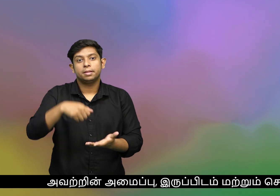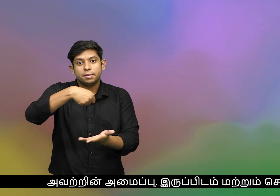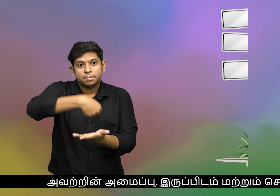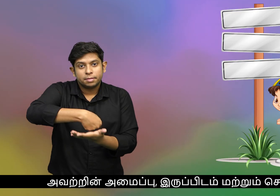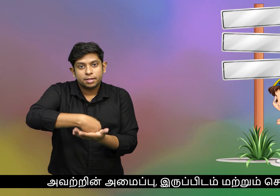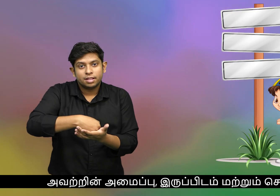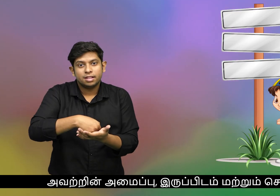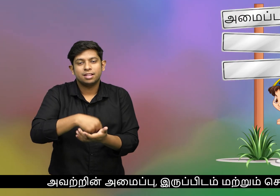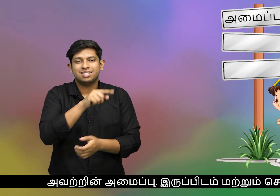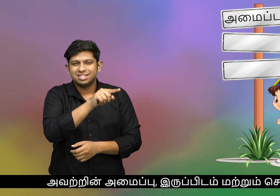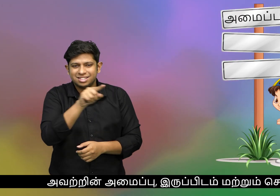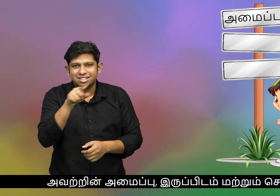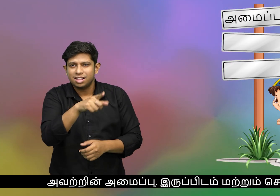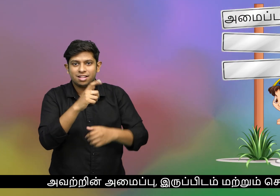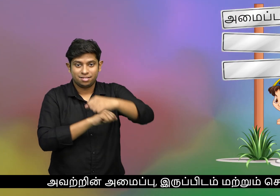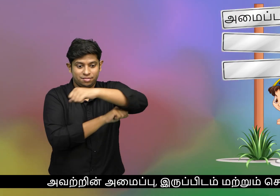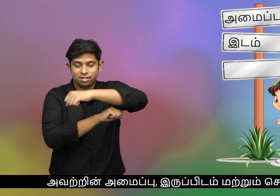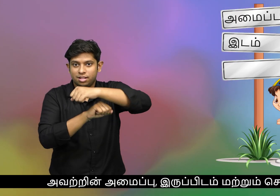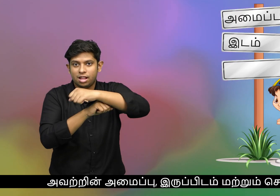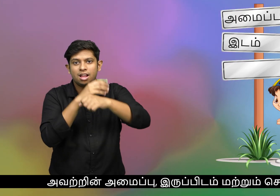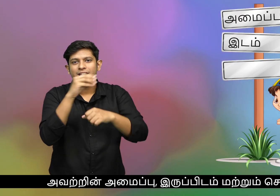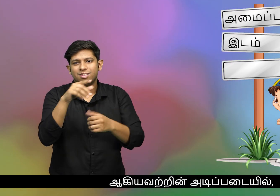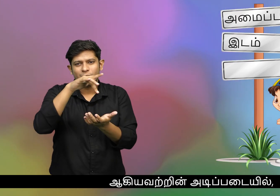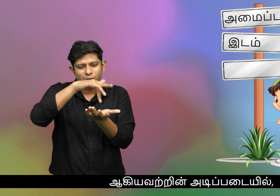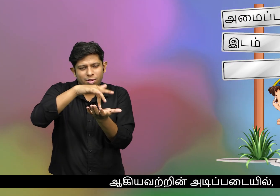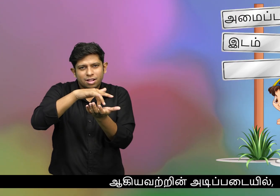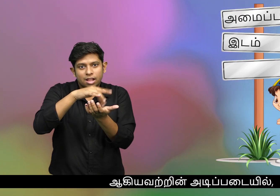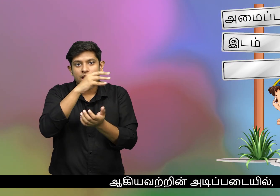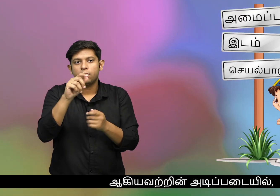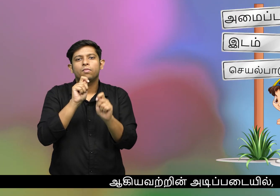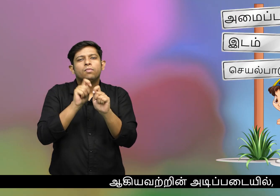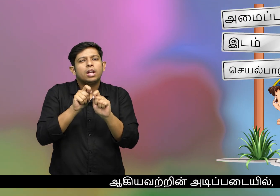அவற்றின் அமைப்பு, இருப்பிடம் மற்றும் செயல்முறை ஆகியவற்றின் அடிப்படையில்